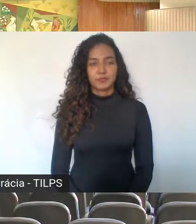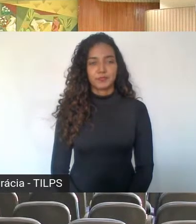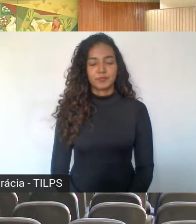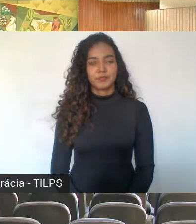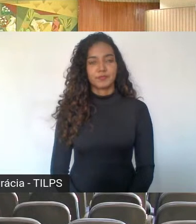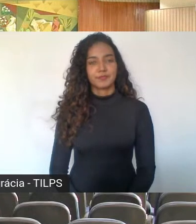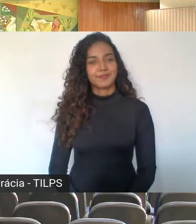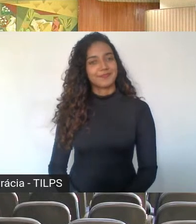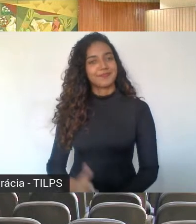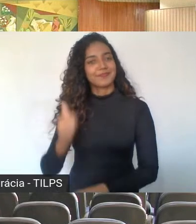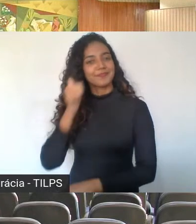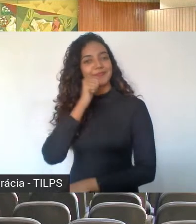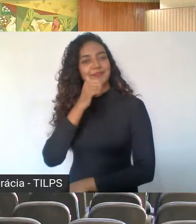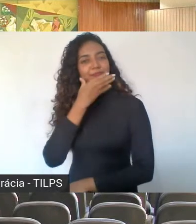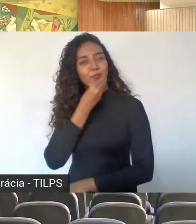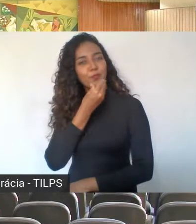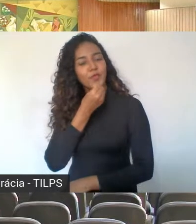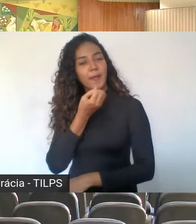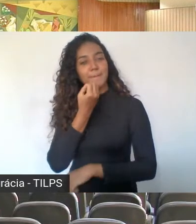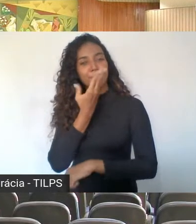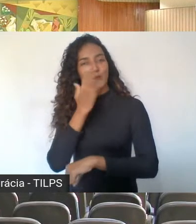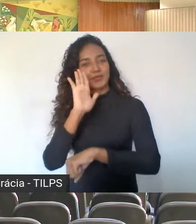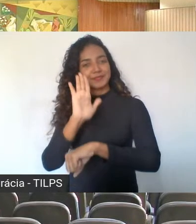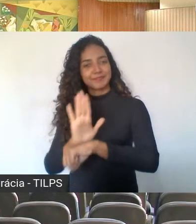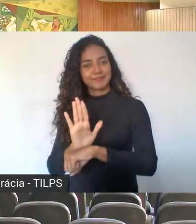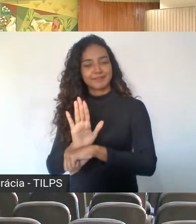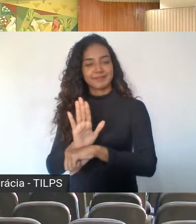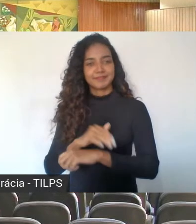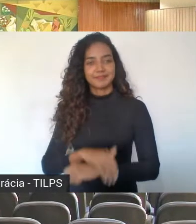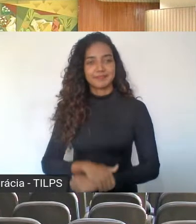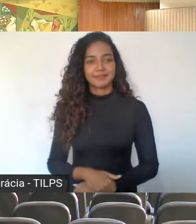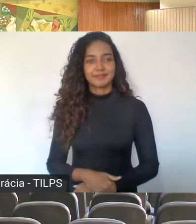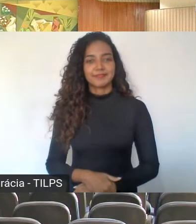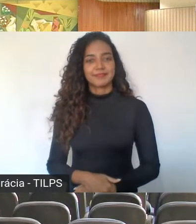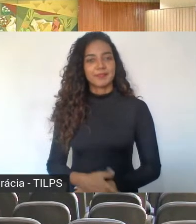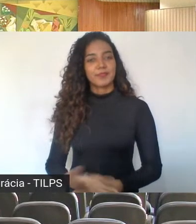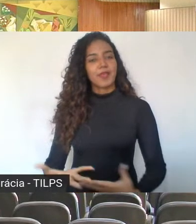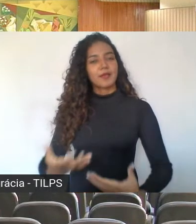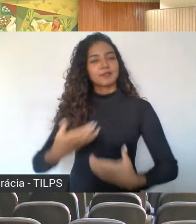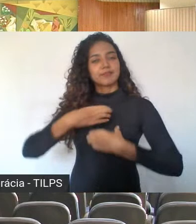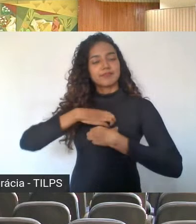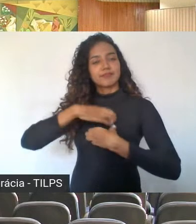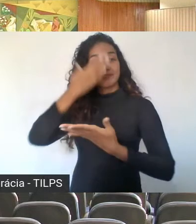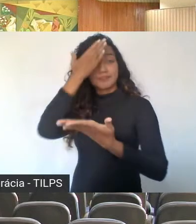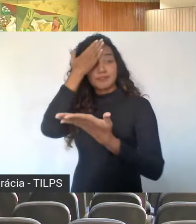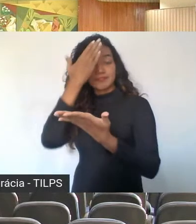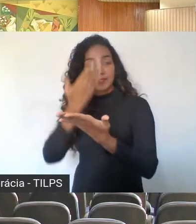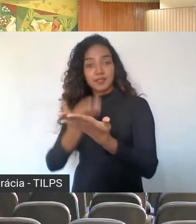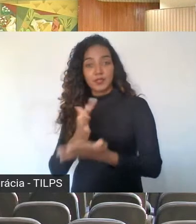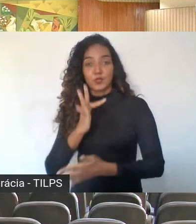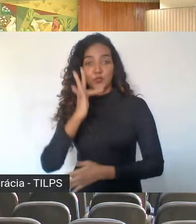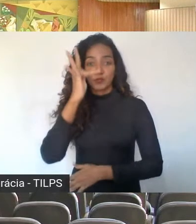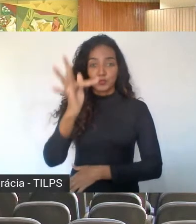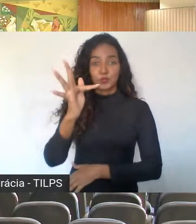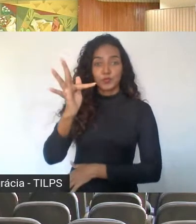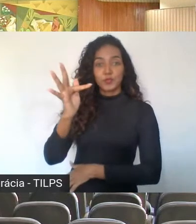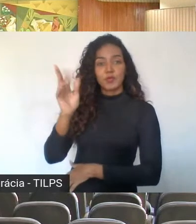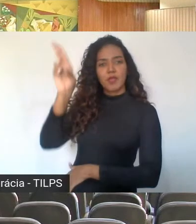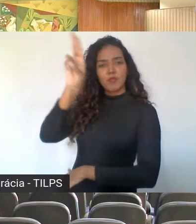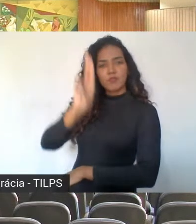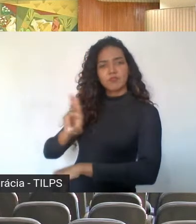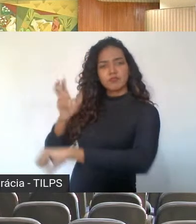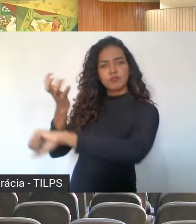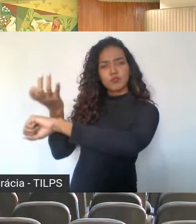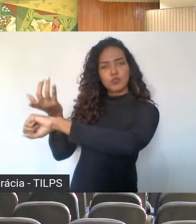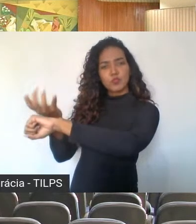Senhoras e senhores, boa tarde. É com sentimento de esperança que a Universidade Federal Rural de